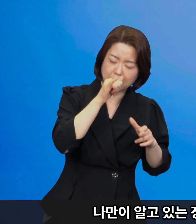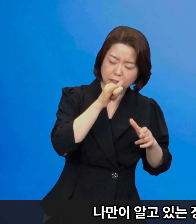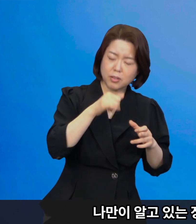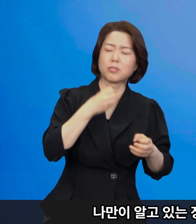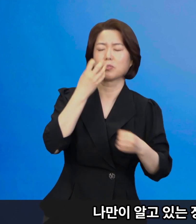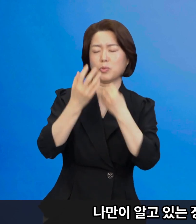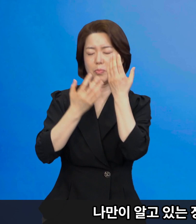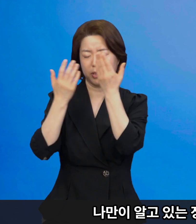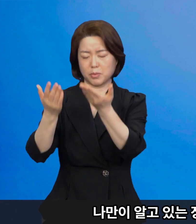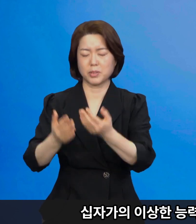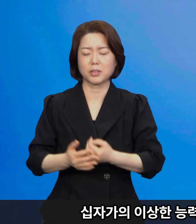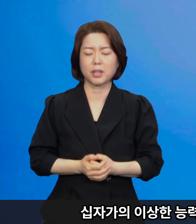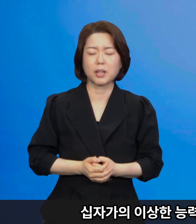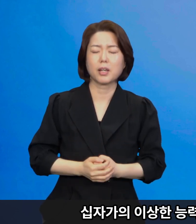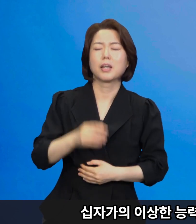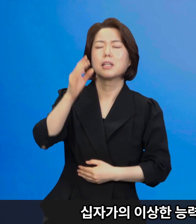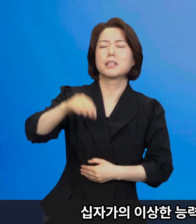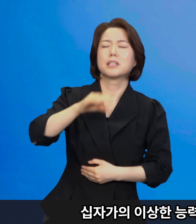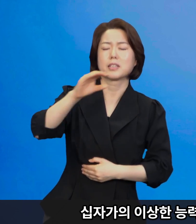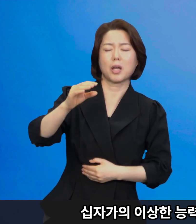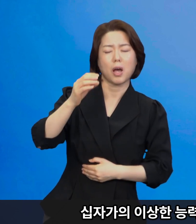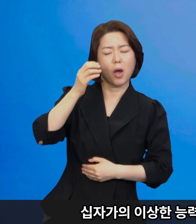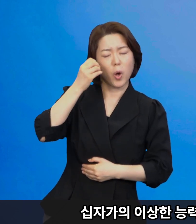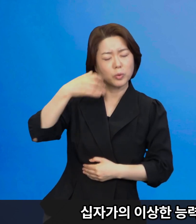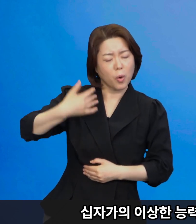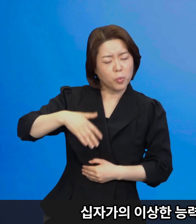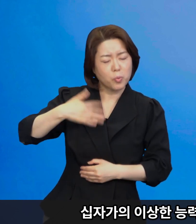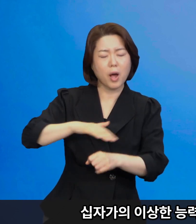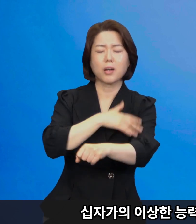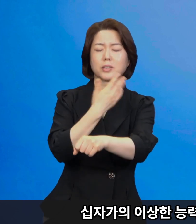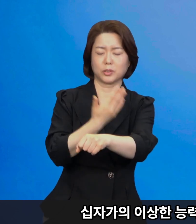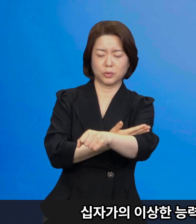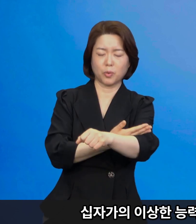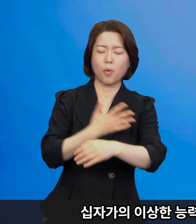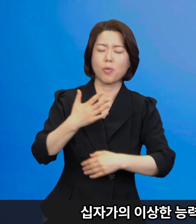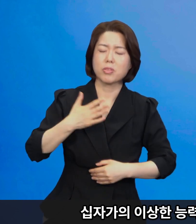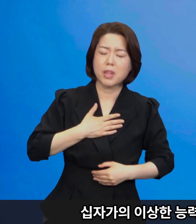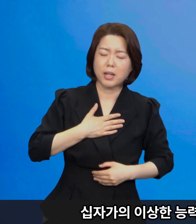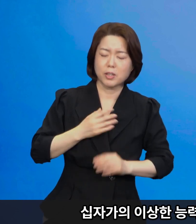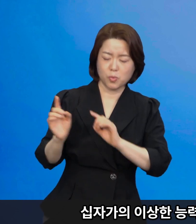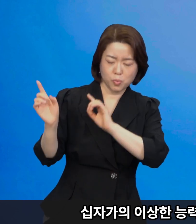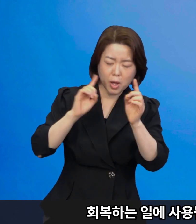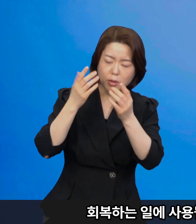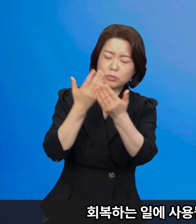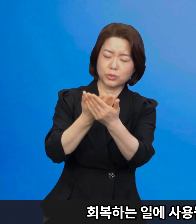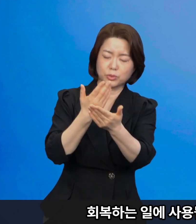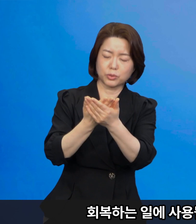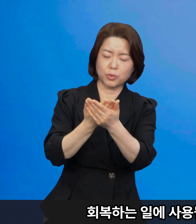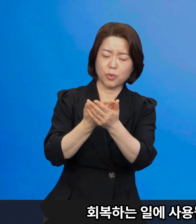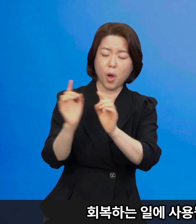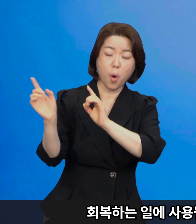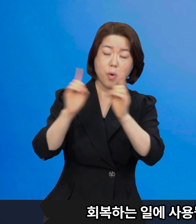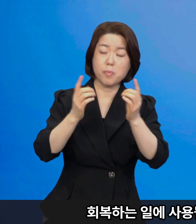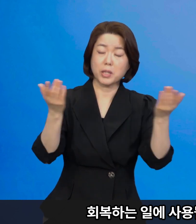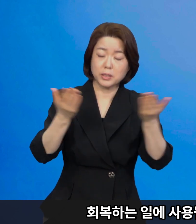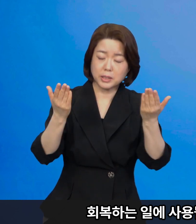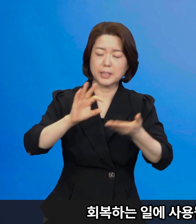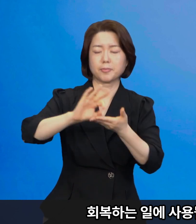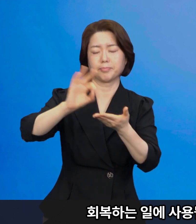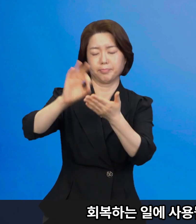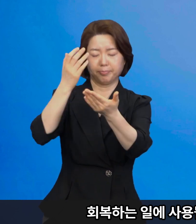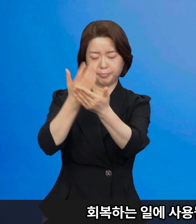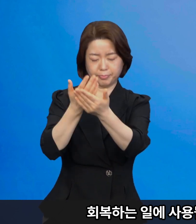고백합니다. 십자가의 이상한 능력으로 나를 회복시켜 주시고 회복하는 일에 사용될 수